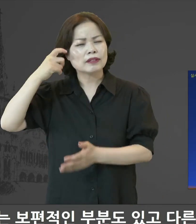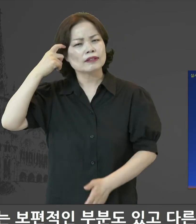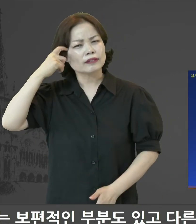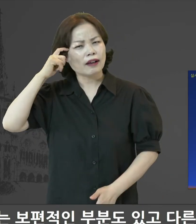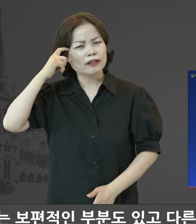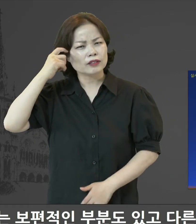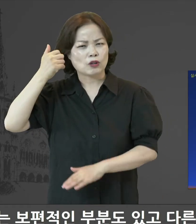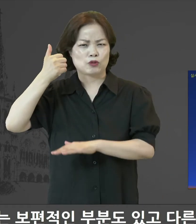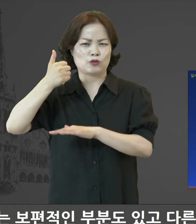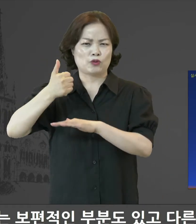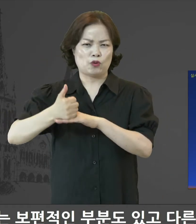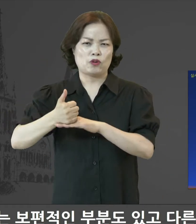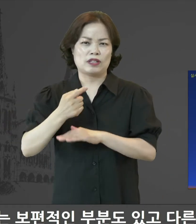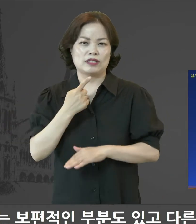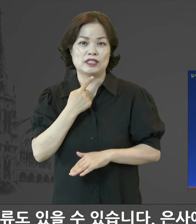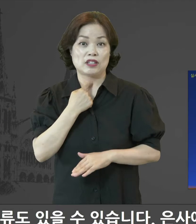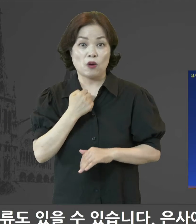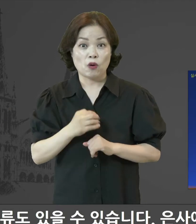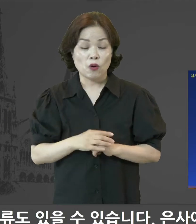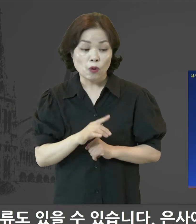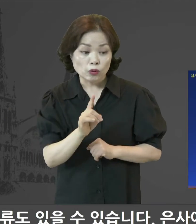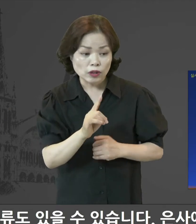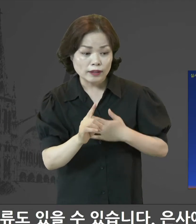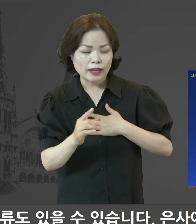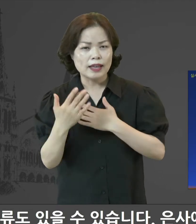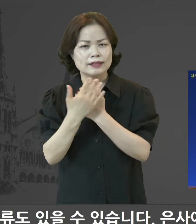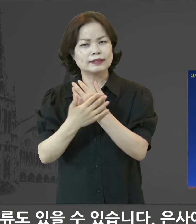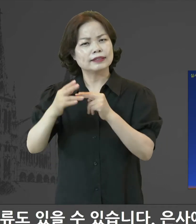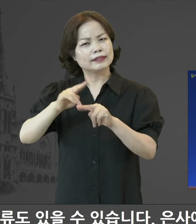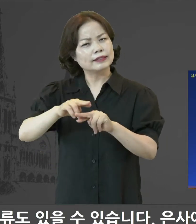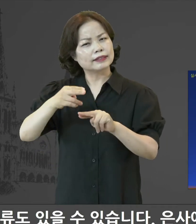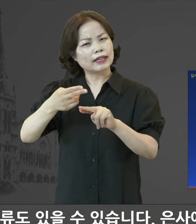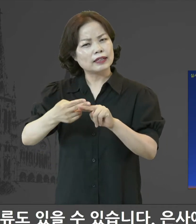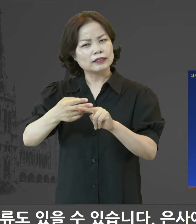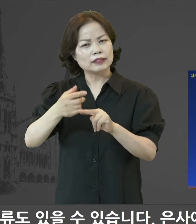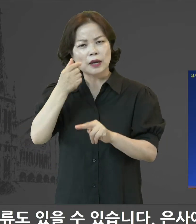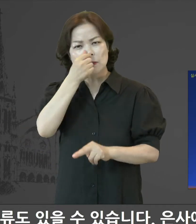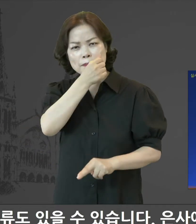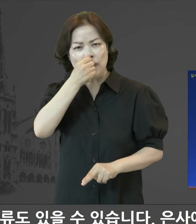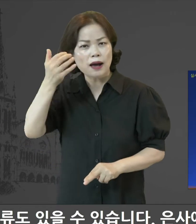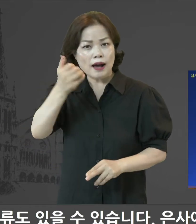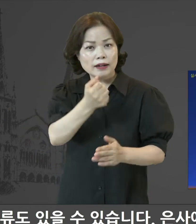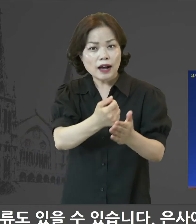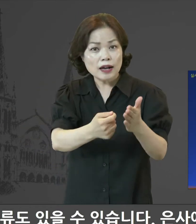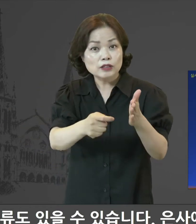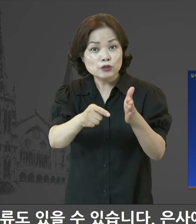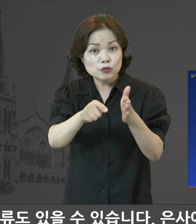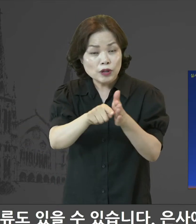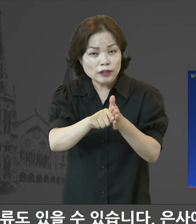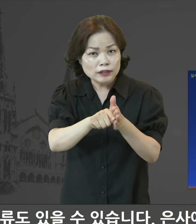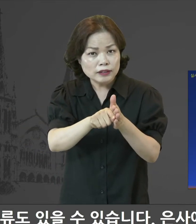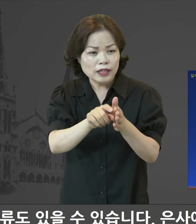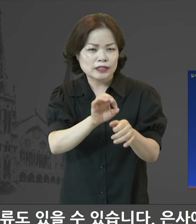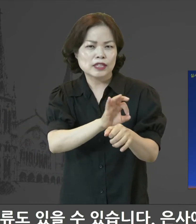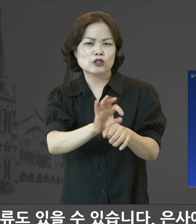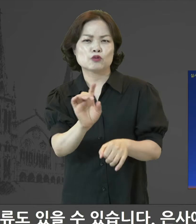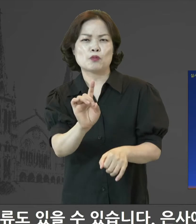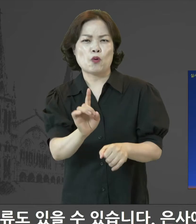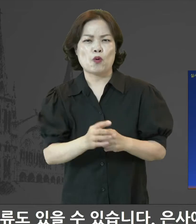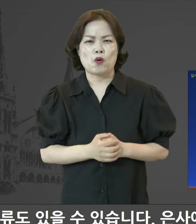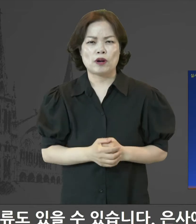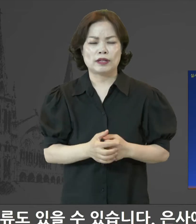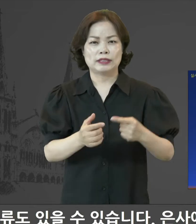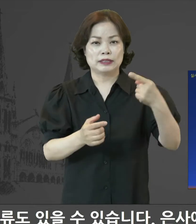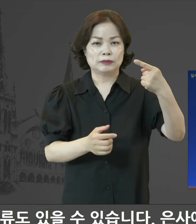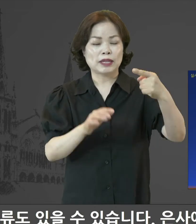결론을 내렸었습니다. 어떤 것이 나의 은사인지를 파악하려면 대충 이렇게 해보면 파악이 되더라고요. 첫째,